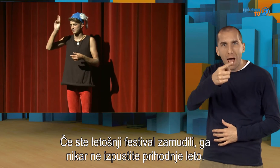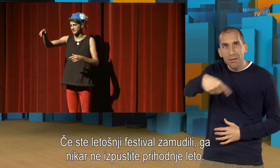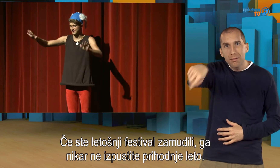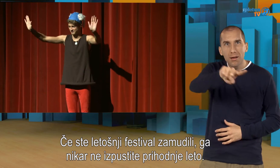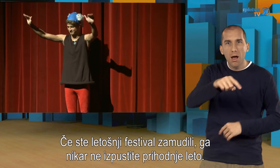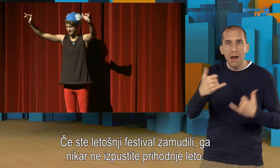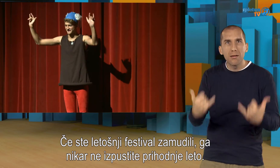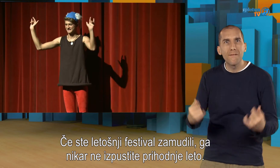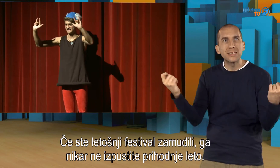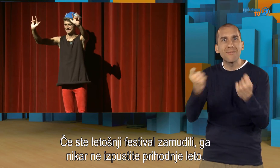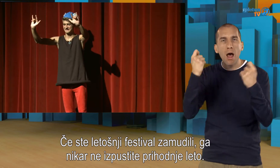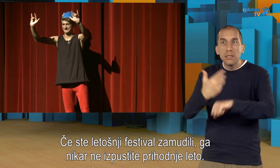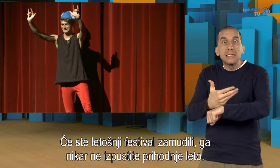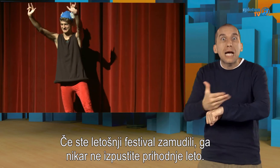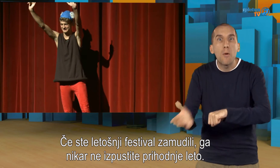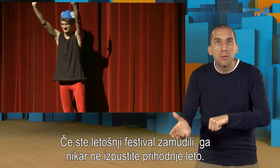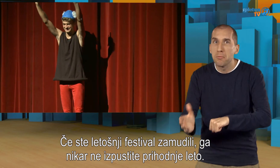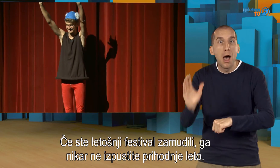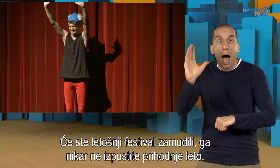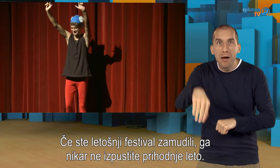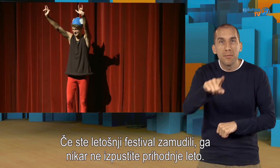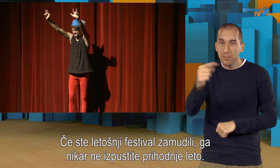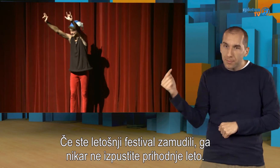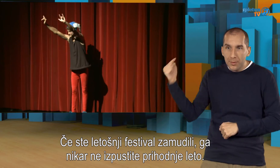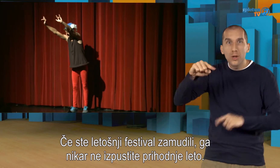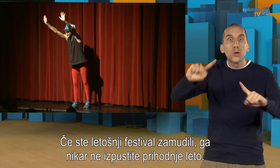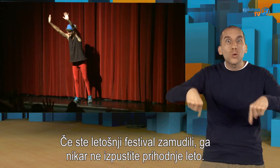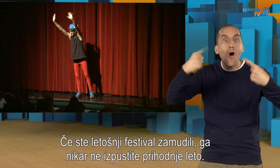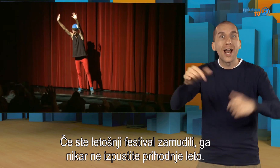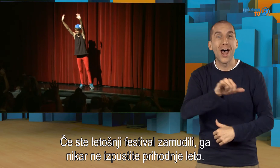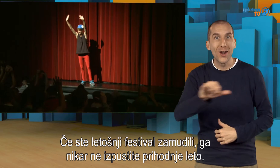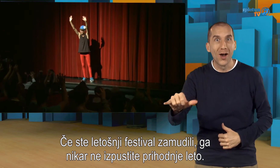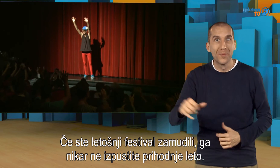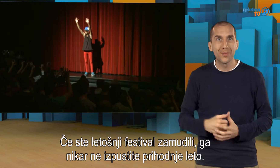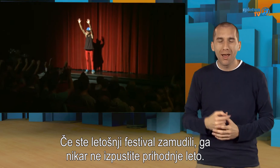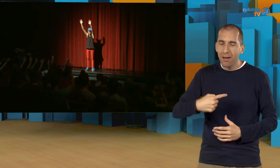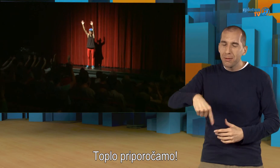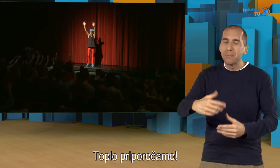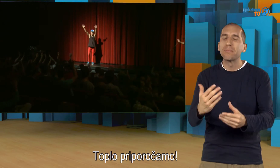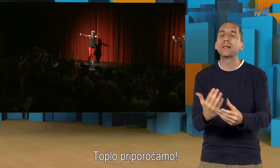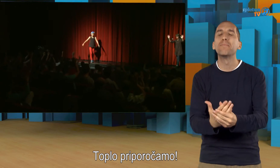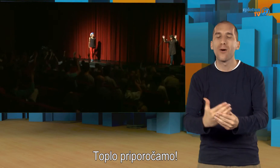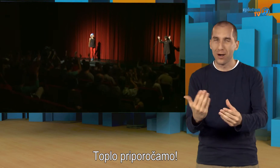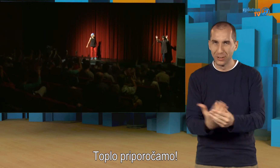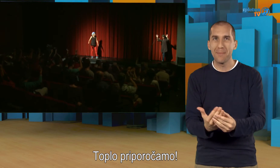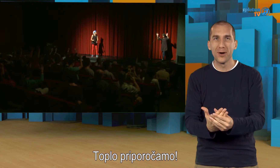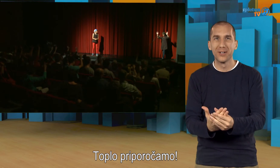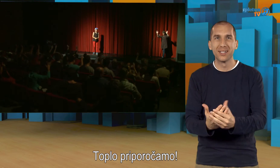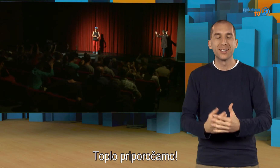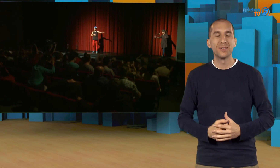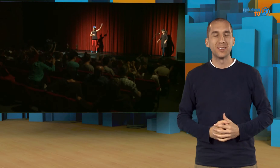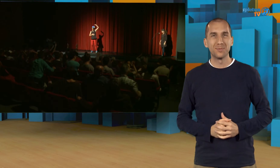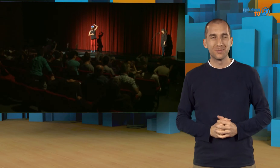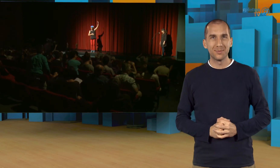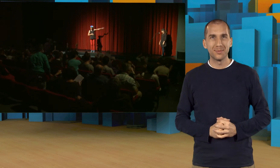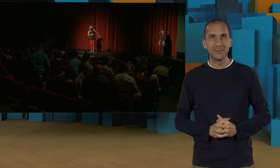Če ste letošnji festival zamudili, ga nikar ne izpustite prihodnje leto. Toplo priporočamo.